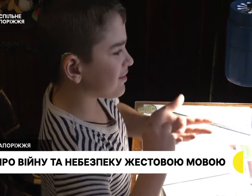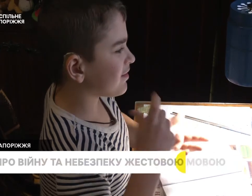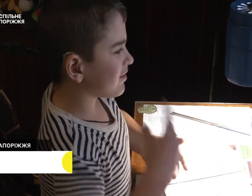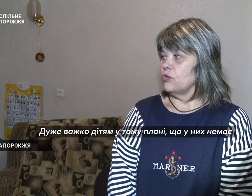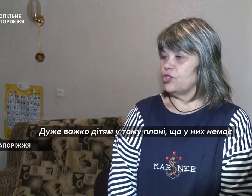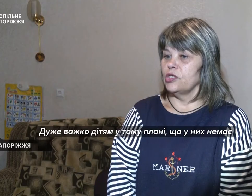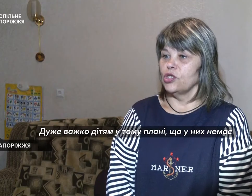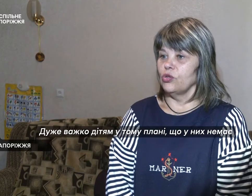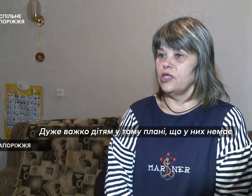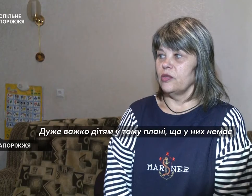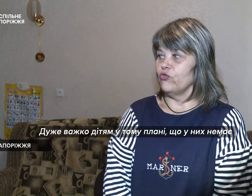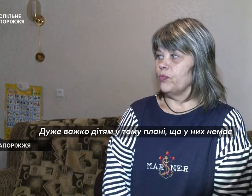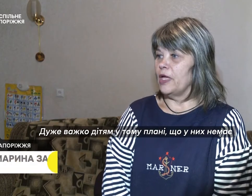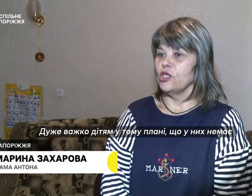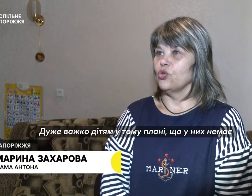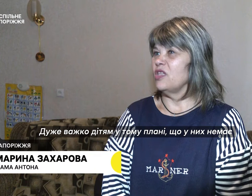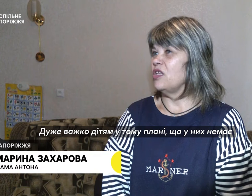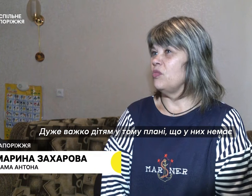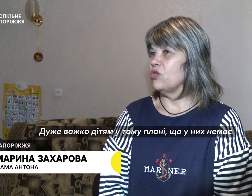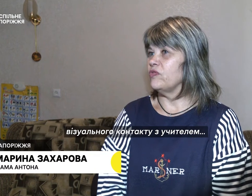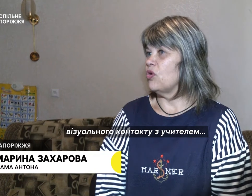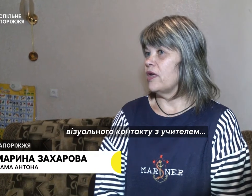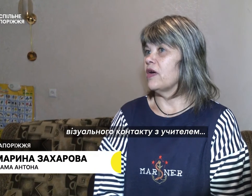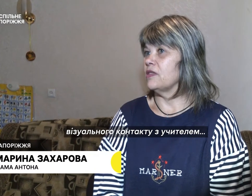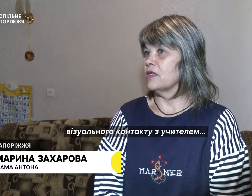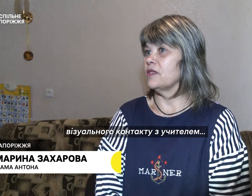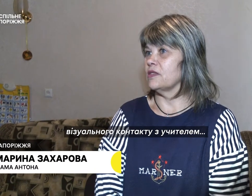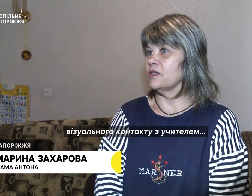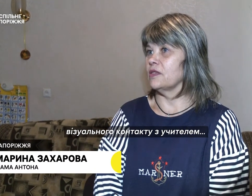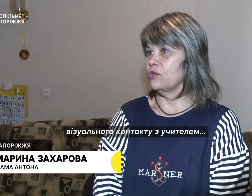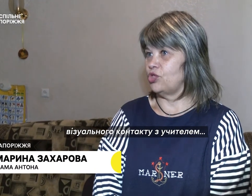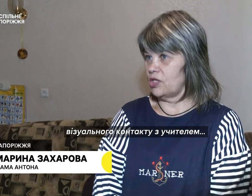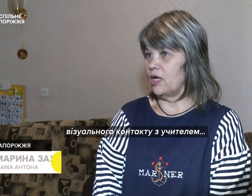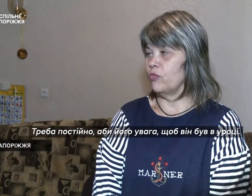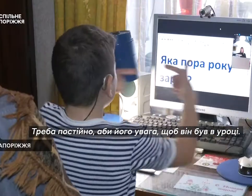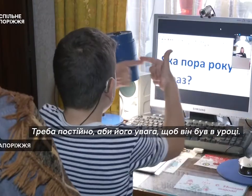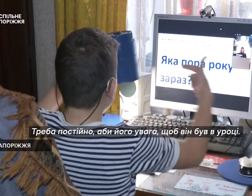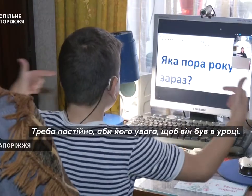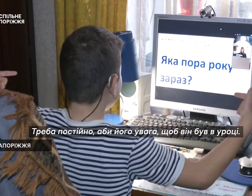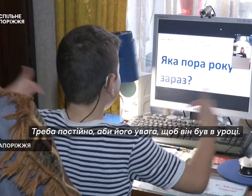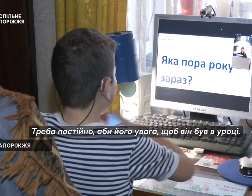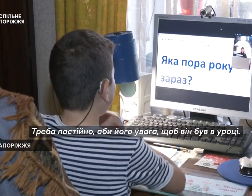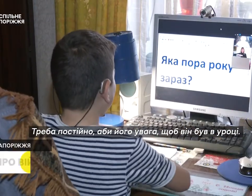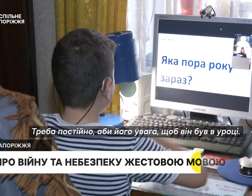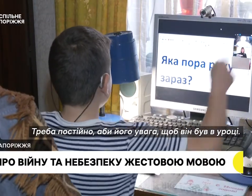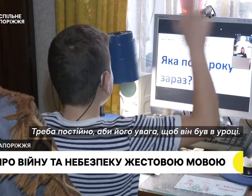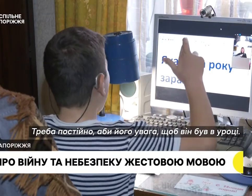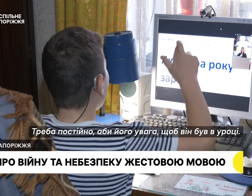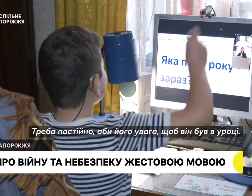5. Очень тяжело детям в том плане, что они не имеют визуального контакта с учителем. Надо постоянно его внимание, чтобы он